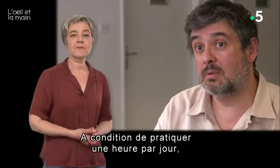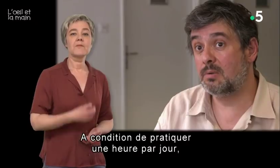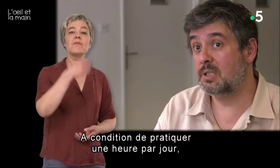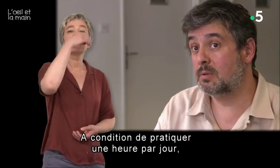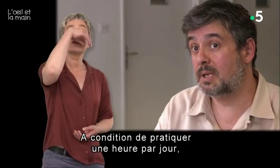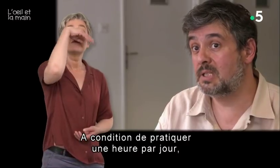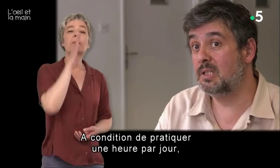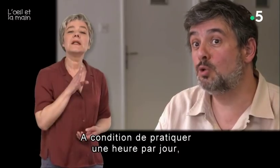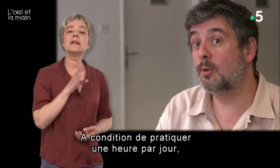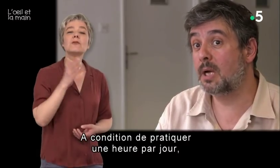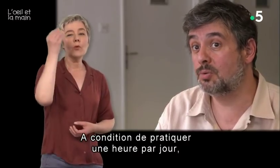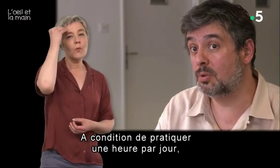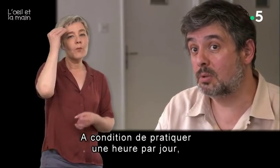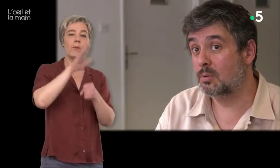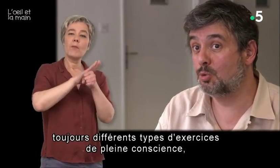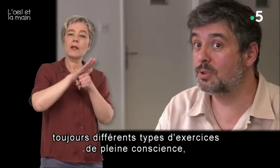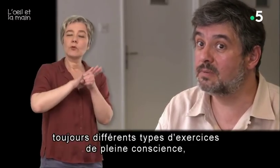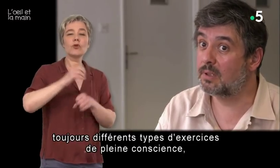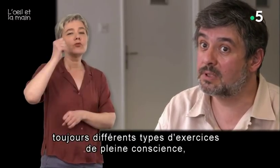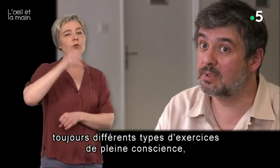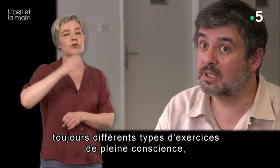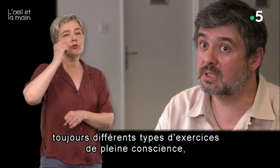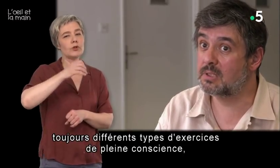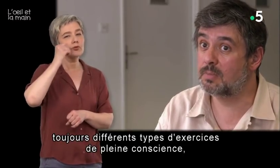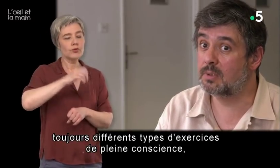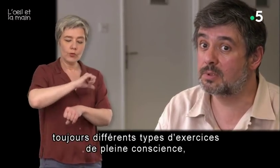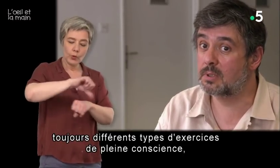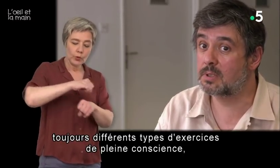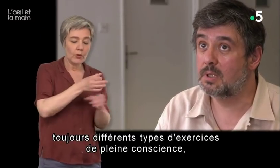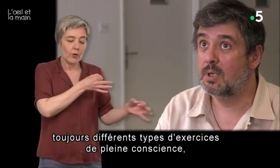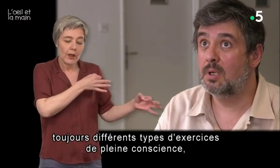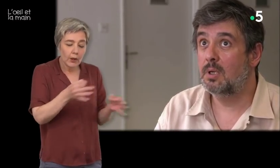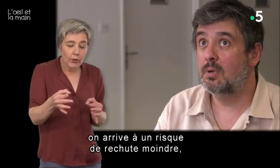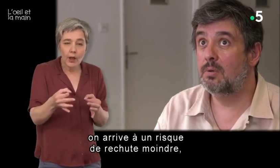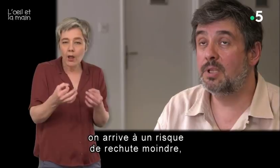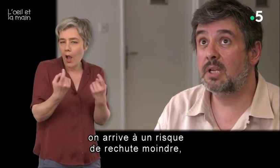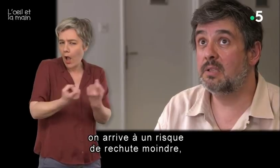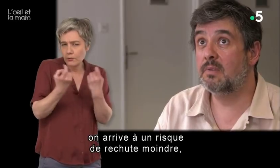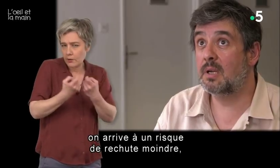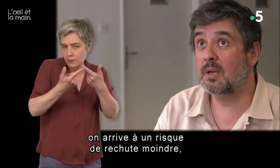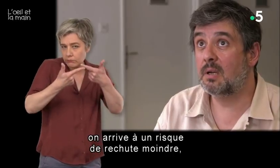À condition de pratiquer une heure par jour, toujours différents types d'exercices de pleine conscience, on arrive à